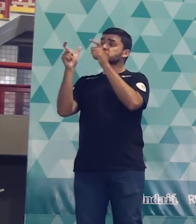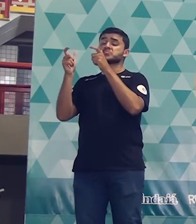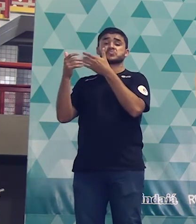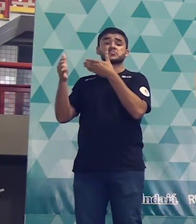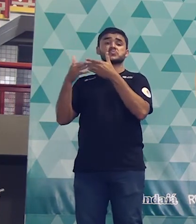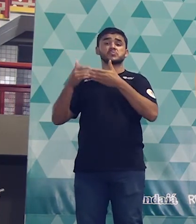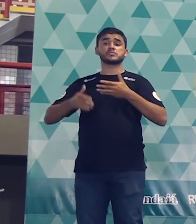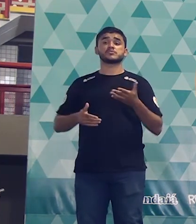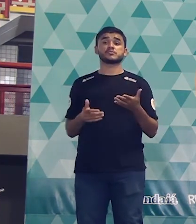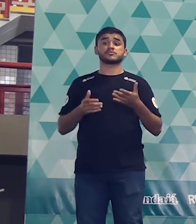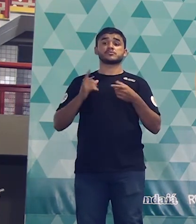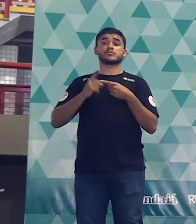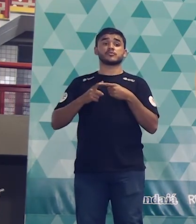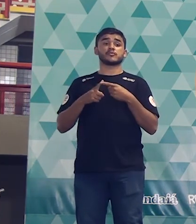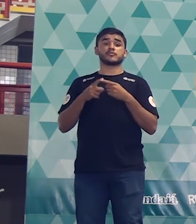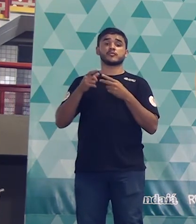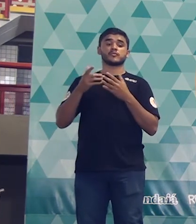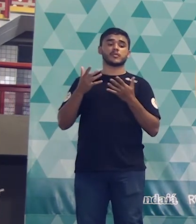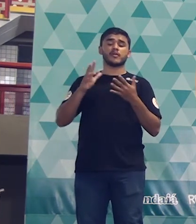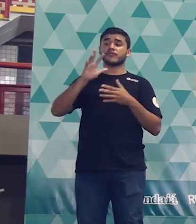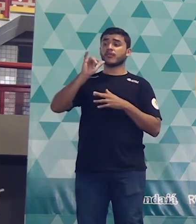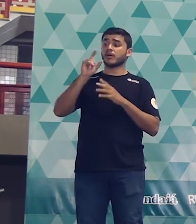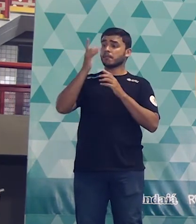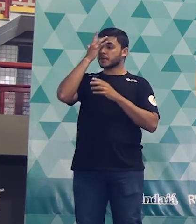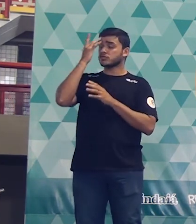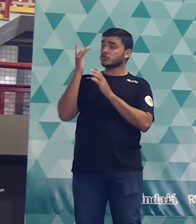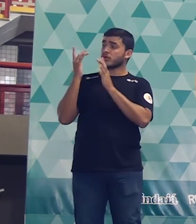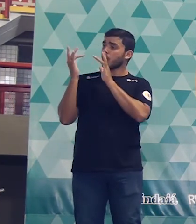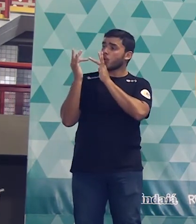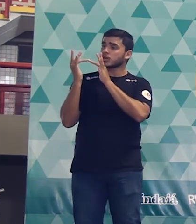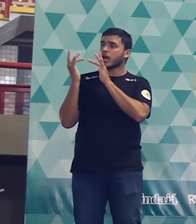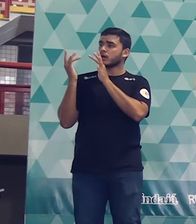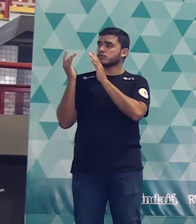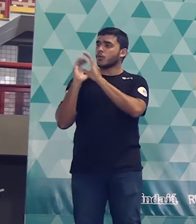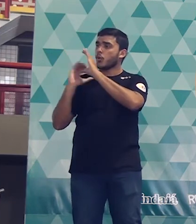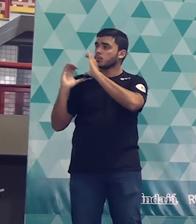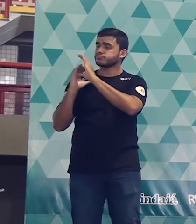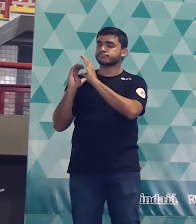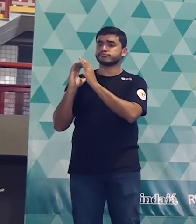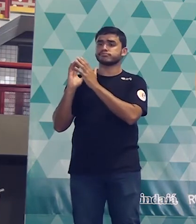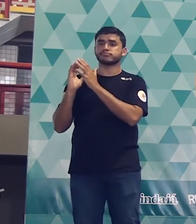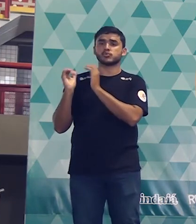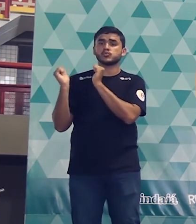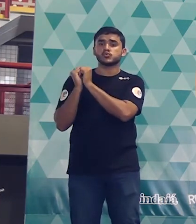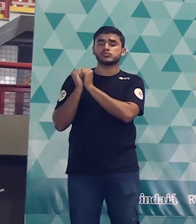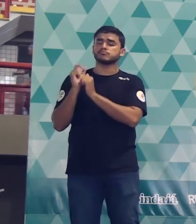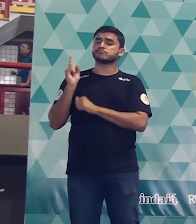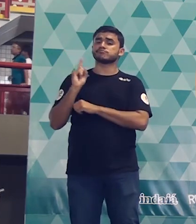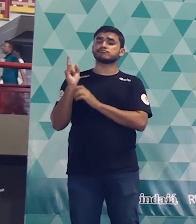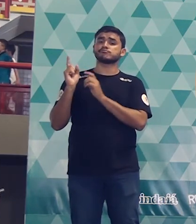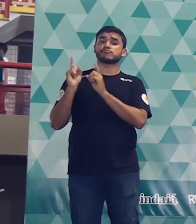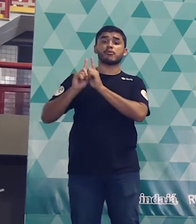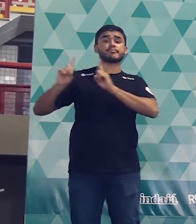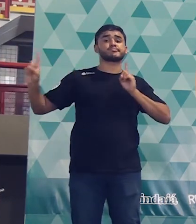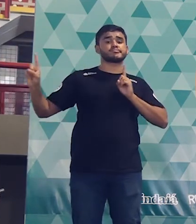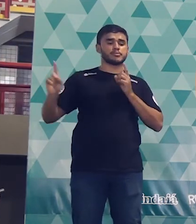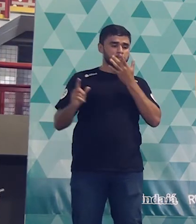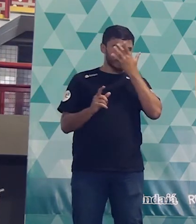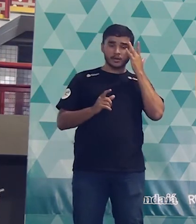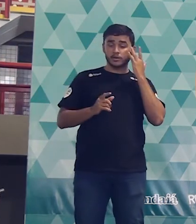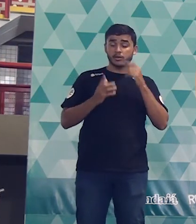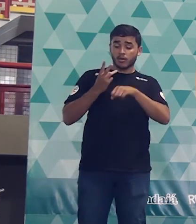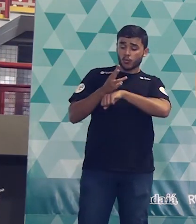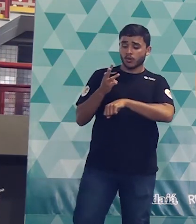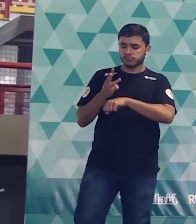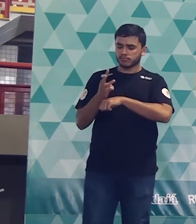O WhatsApp, as redes sociais estão separando as pessoas em vez de unir. Tá? Até mesmo aquela pessoa com quem eu converso pelo WhatsApp, se estivesse